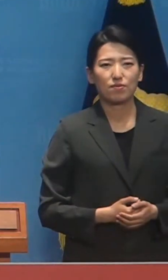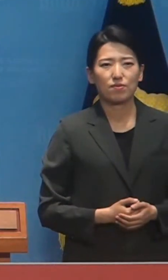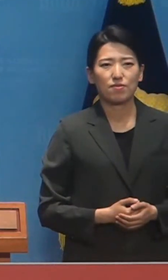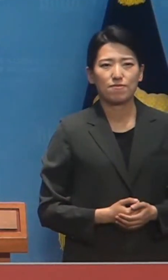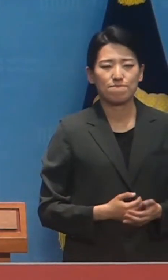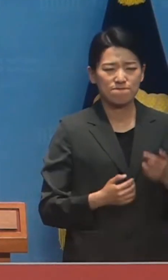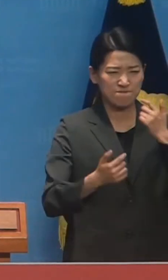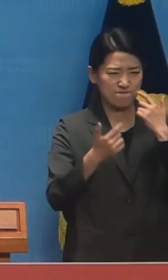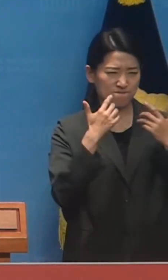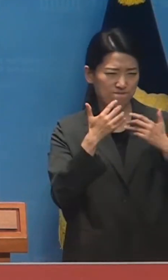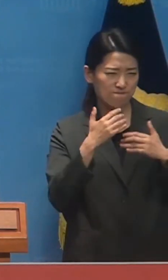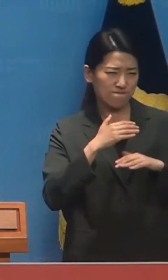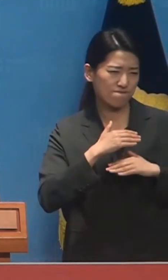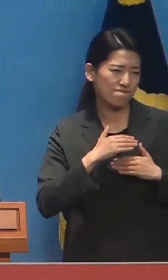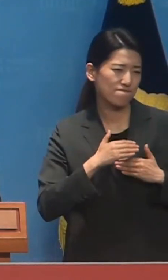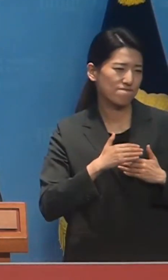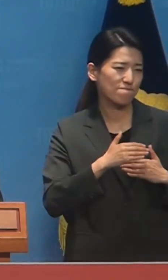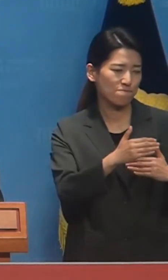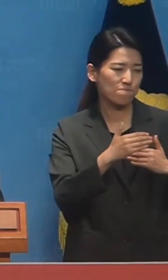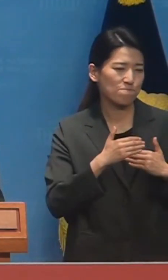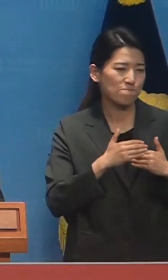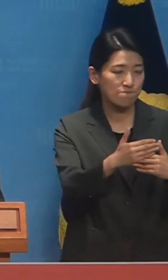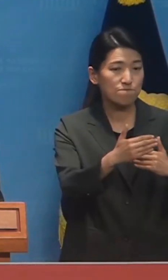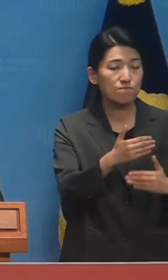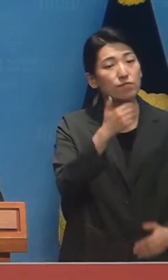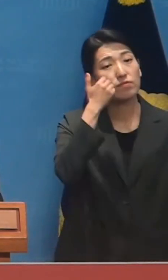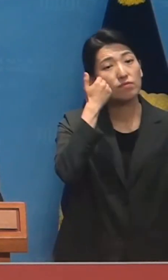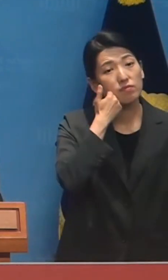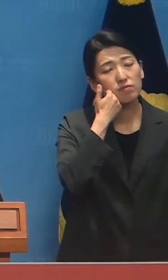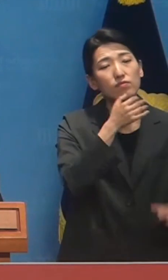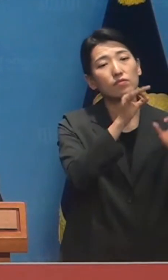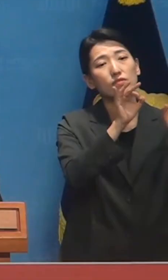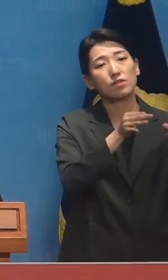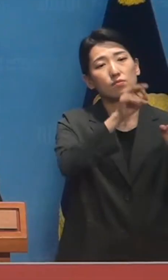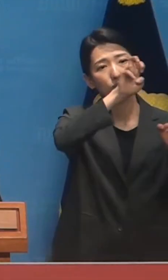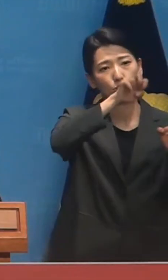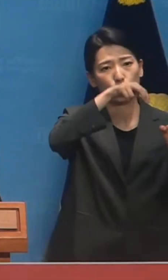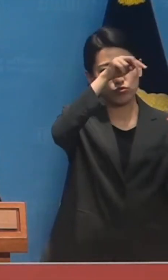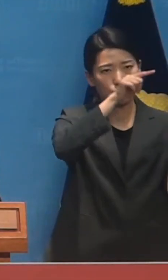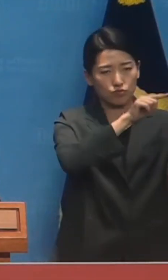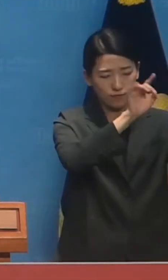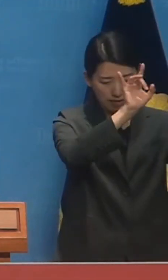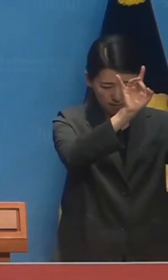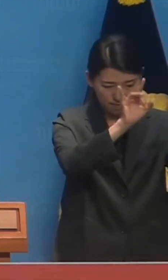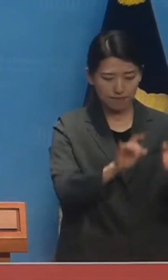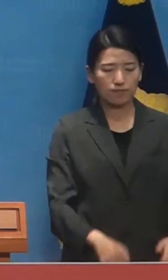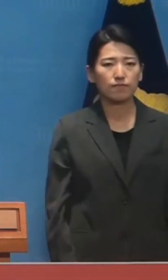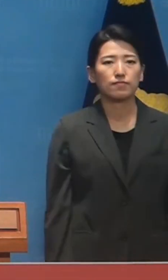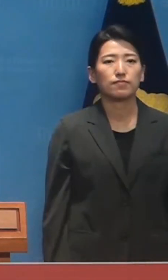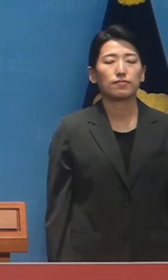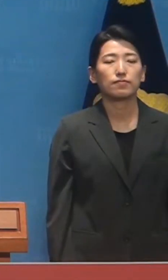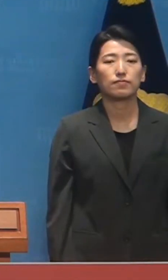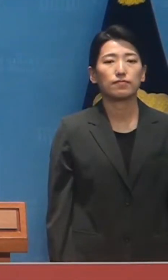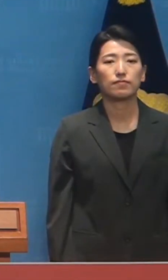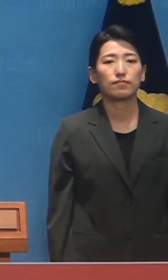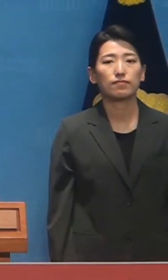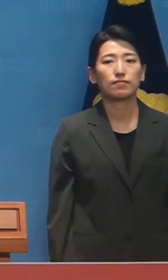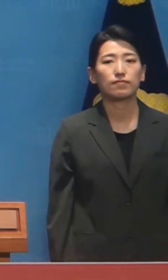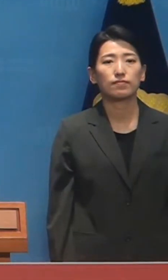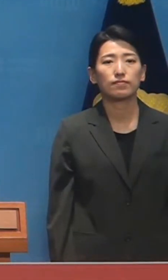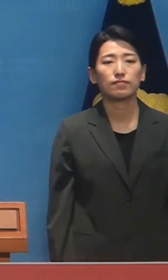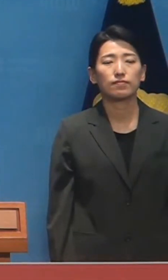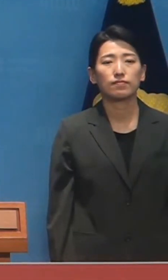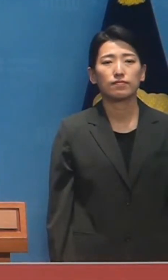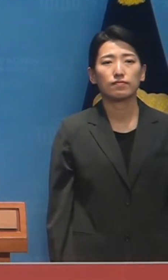아주 확고부동하게 자리매김할 수 있게 만드신 후보는 김문수 후보입니다. 인물을 놓지 말고 제가 볼